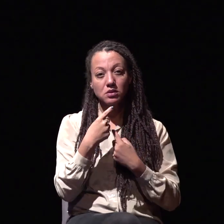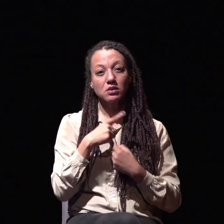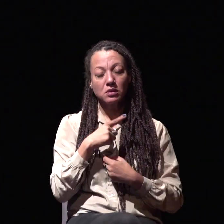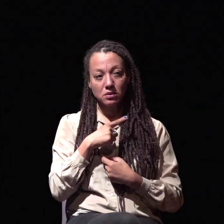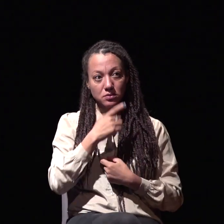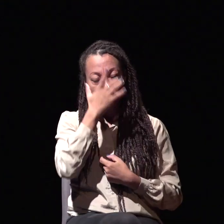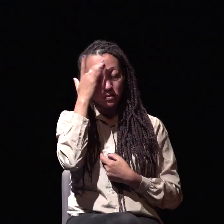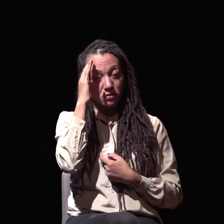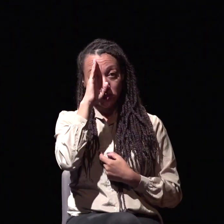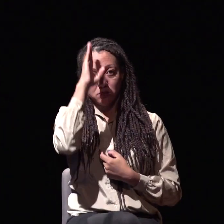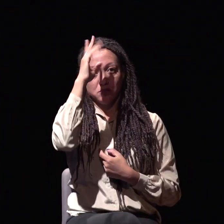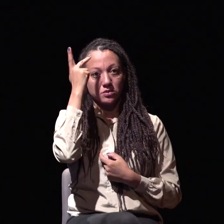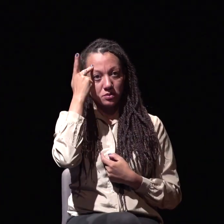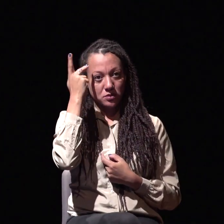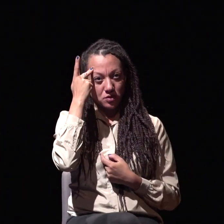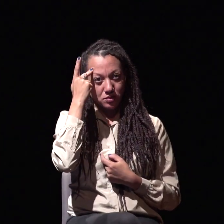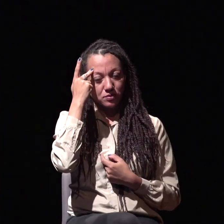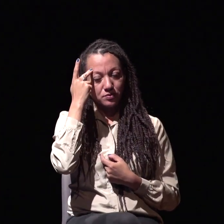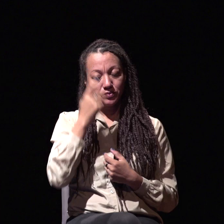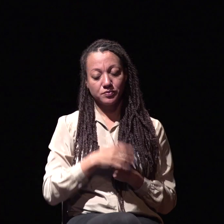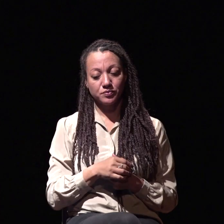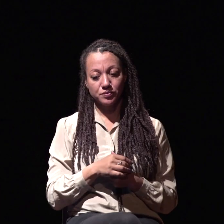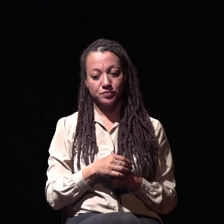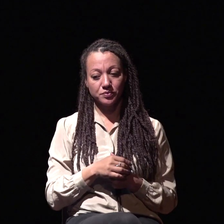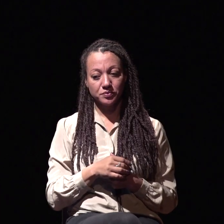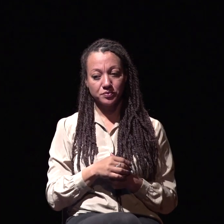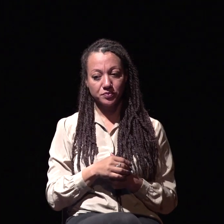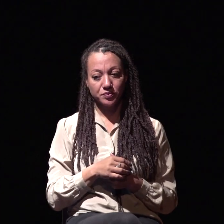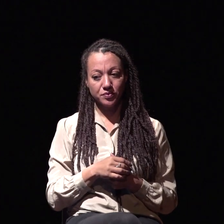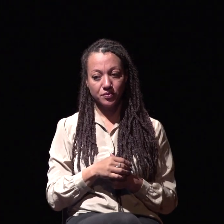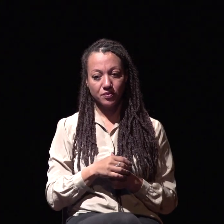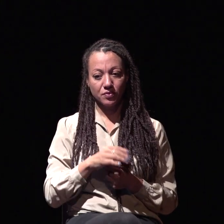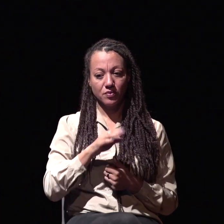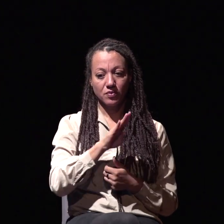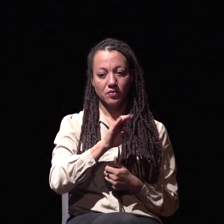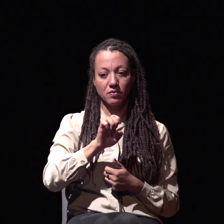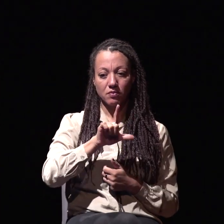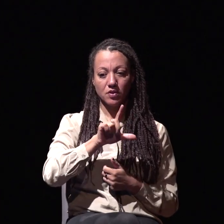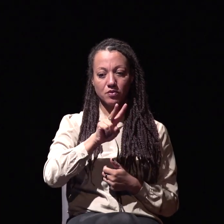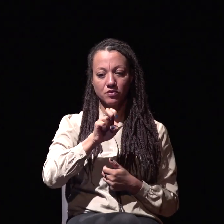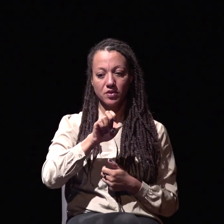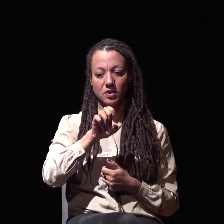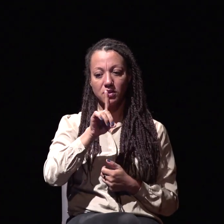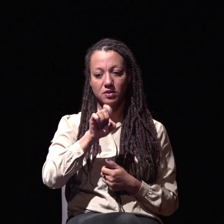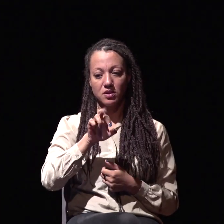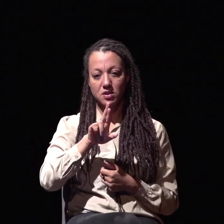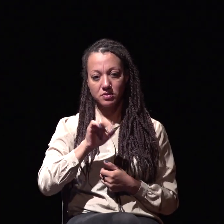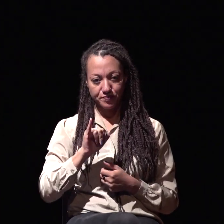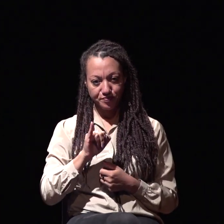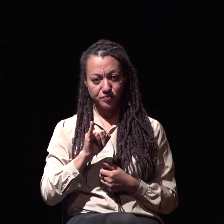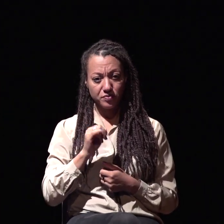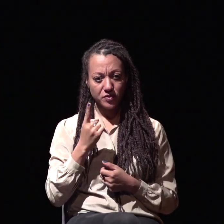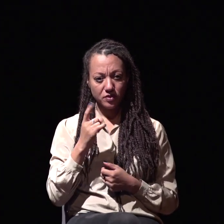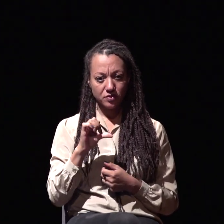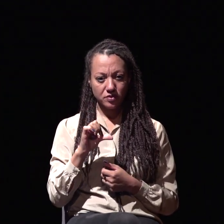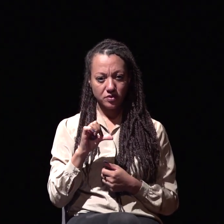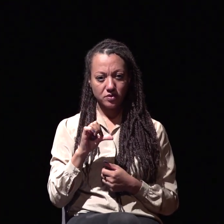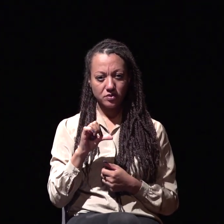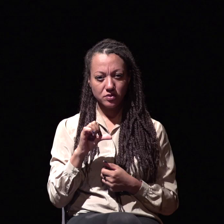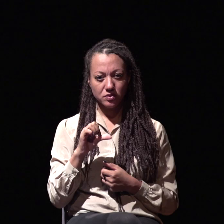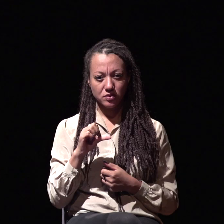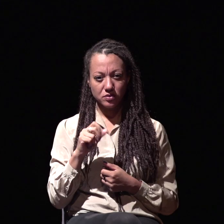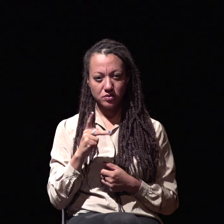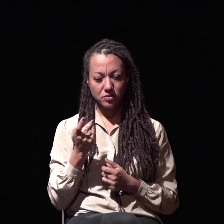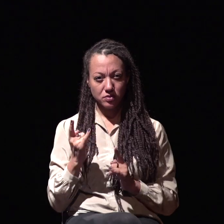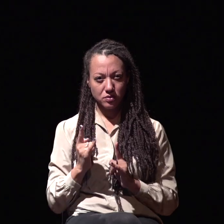cidade. No centro dessa contenda esteve o Belvedere. No final dos anos 40, as festas populares